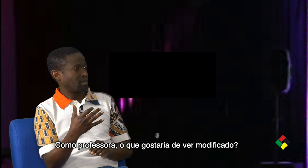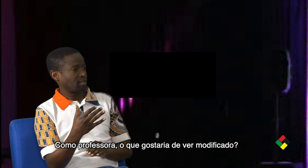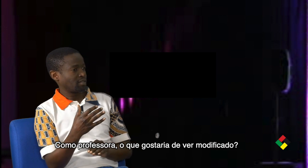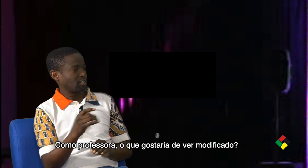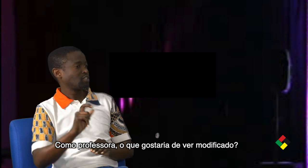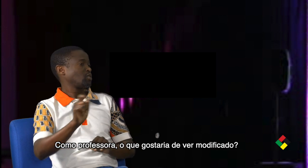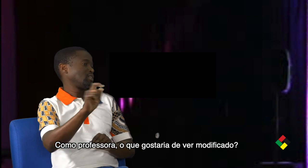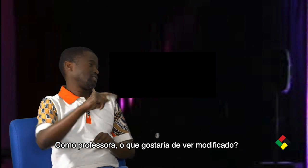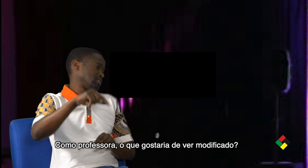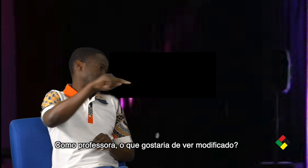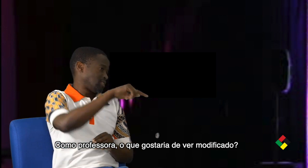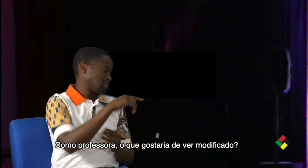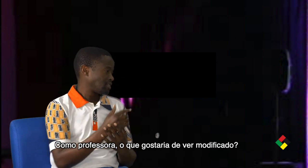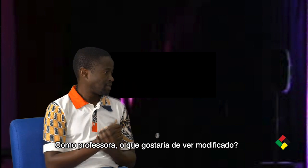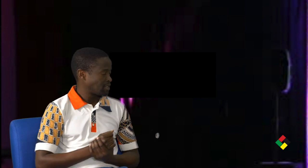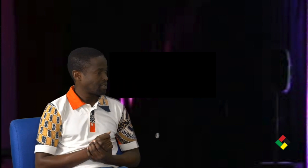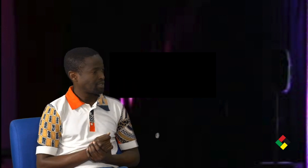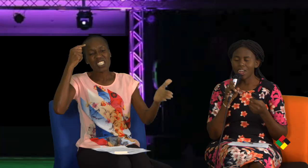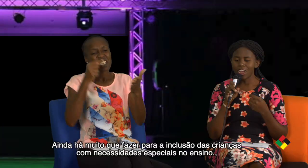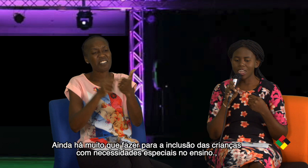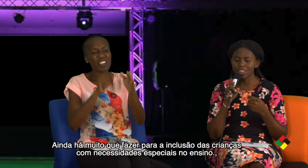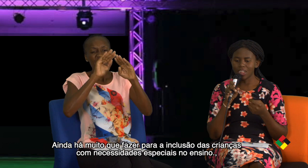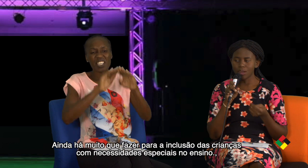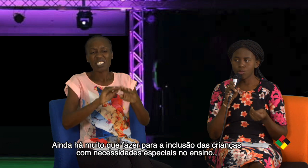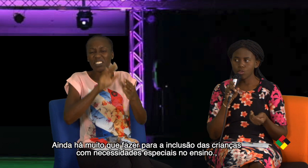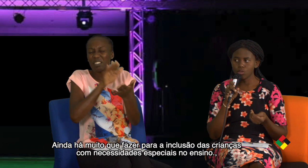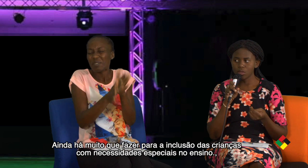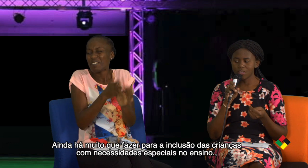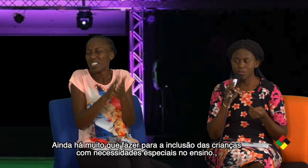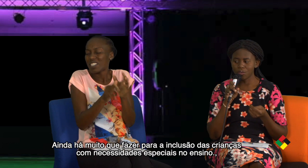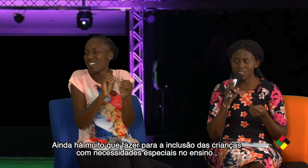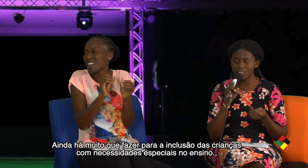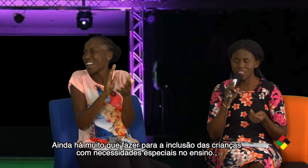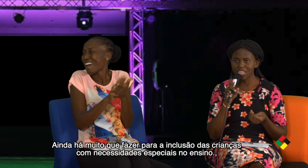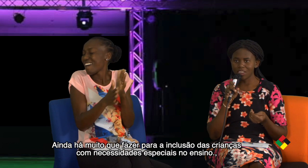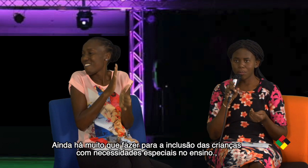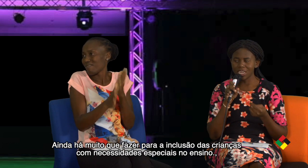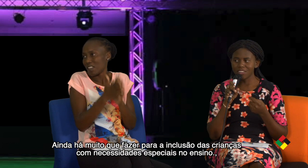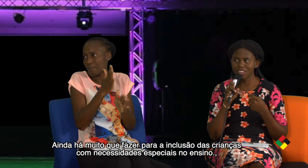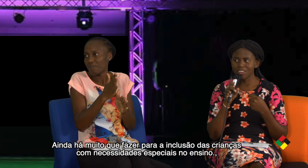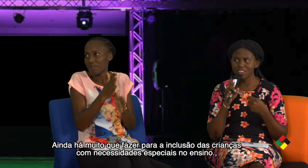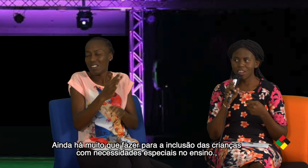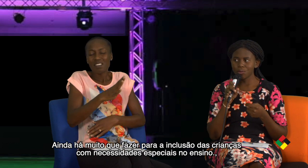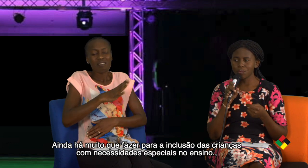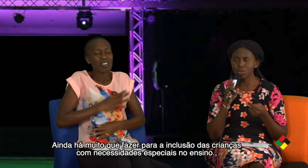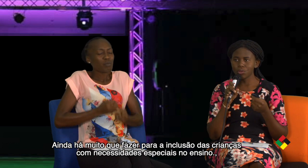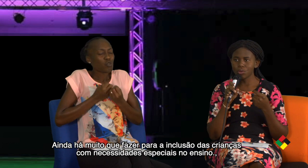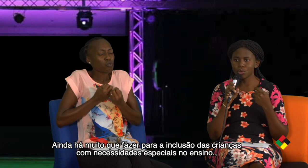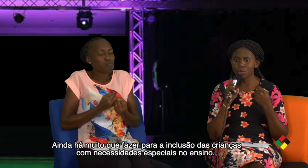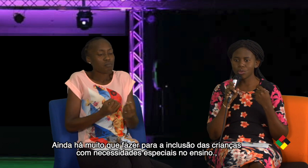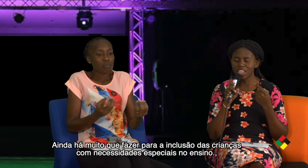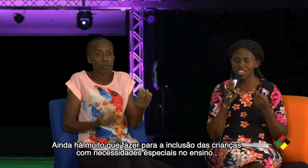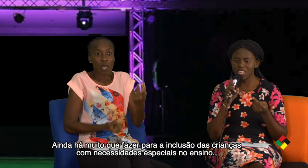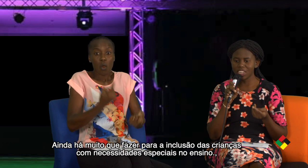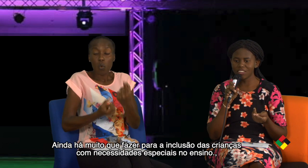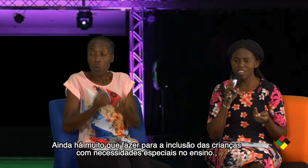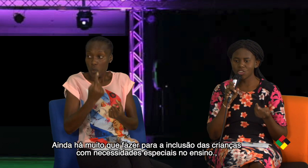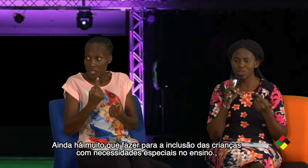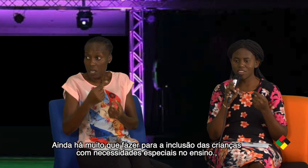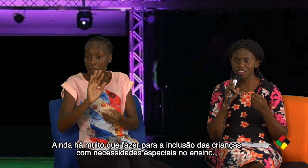o que gostaria de ver modificado? Ainda há muito que se fazer para a inserção das crianças com